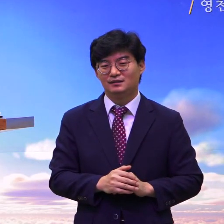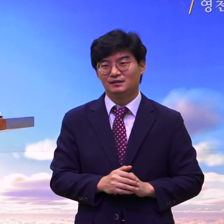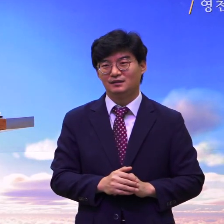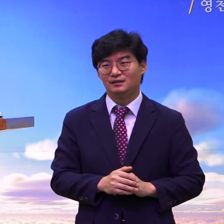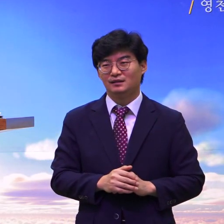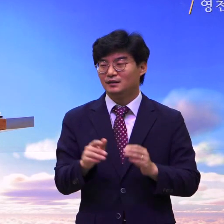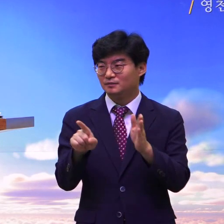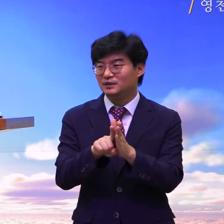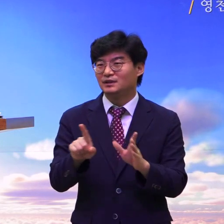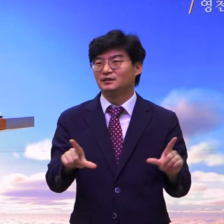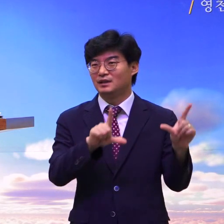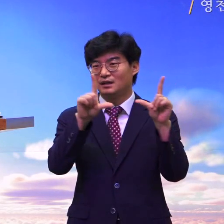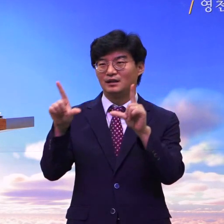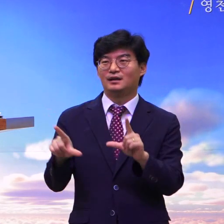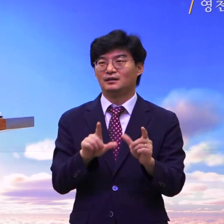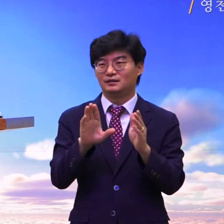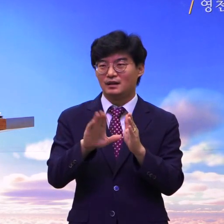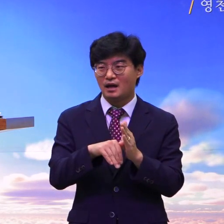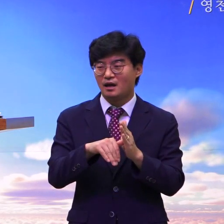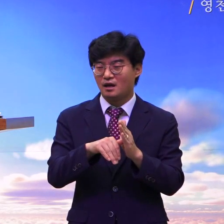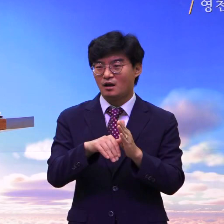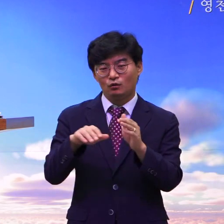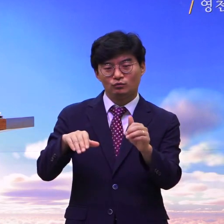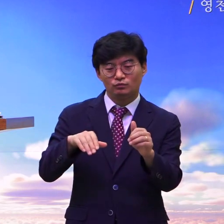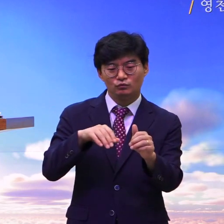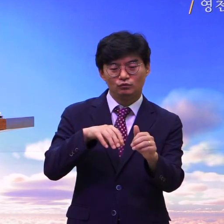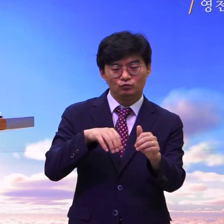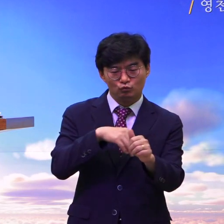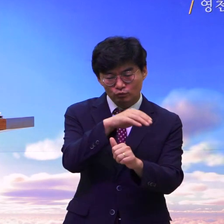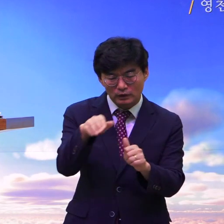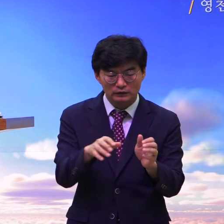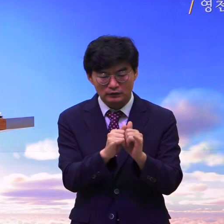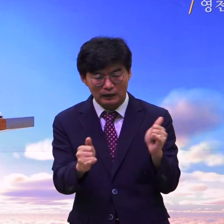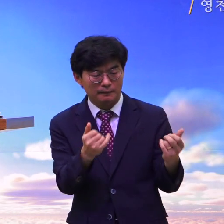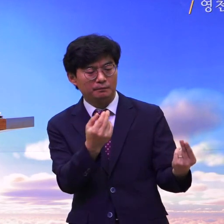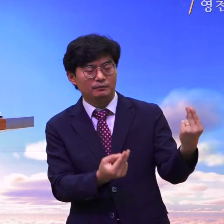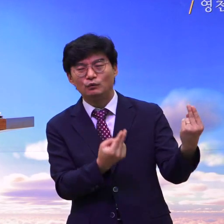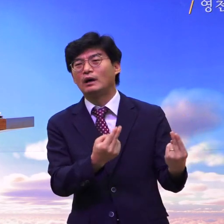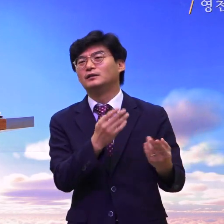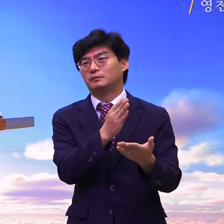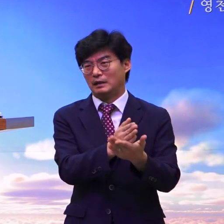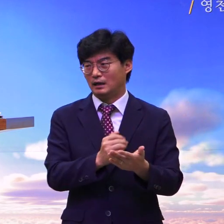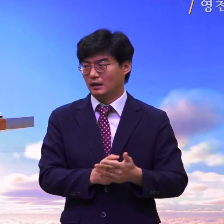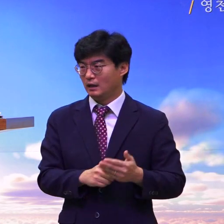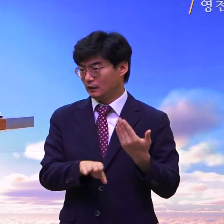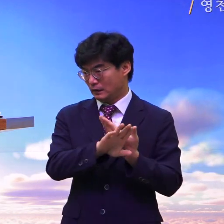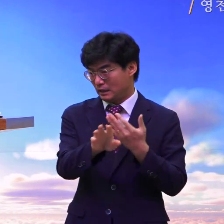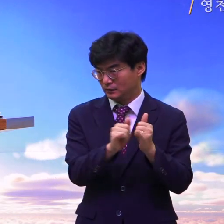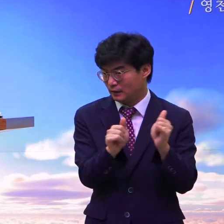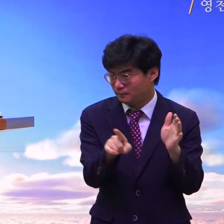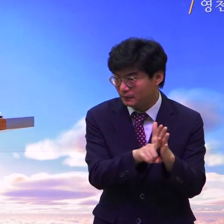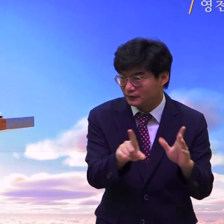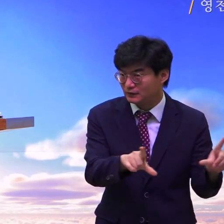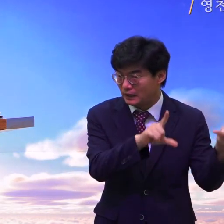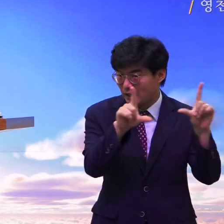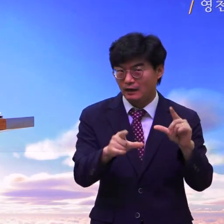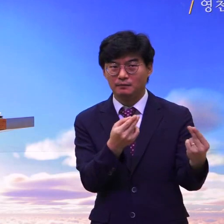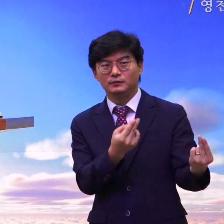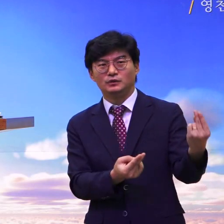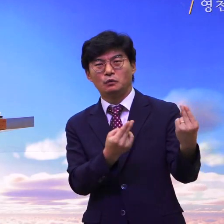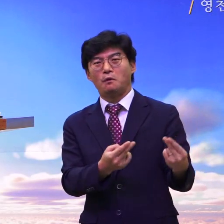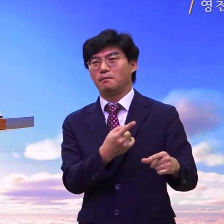여러분, 신앙생활하면서 주변 사람들에게 기준을 두지 마십시오. 주변 사람들이 신앙생활을 하고 있는 그만큼만,